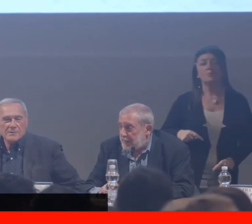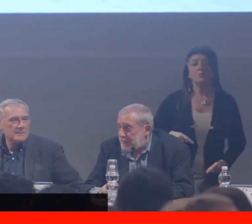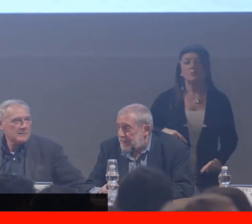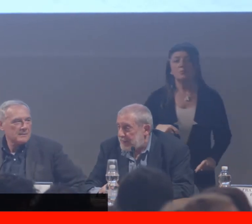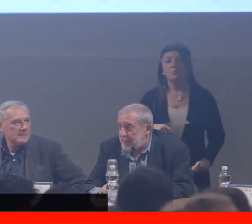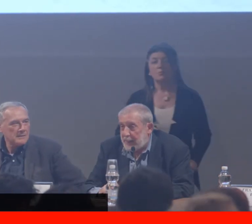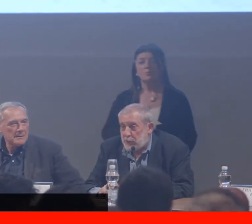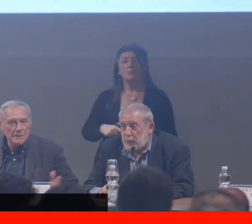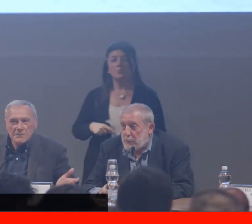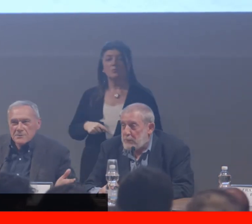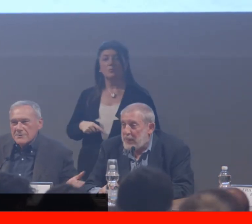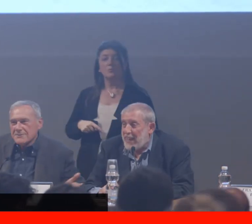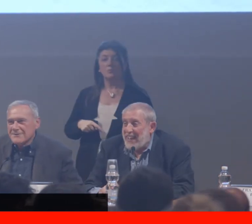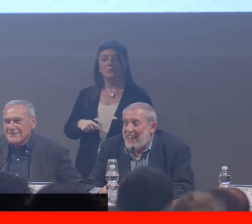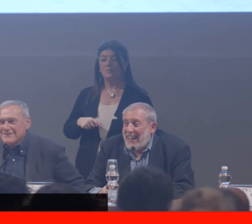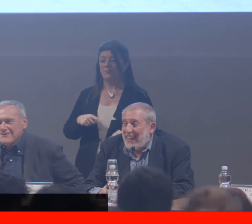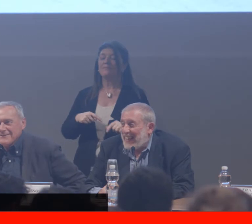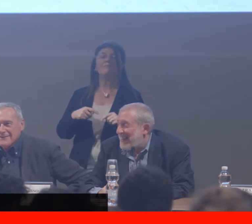il Presidente del Senato,